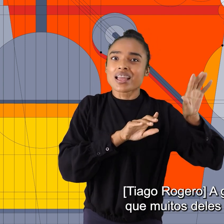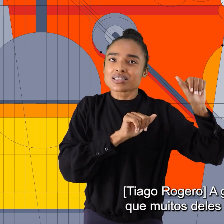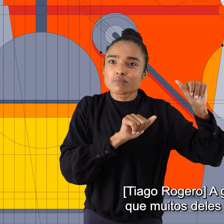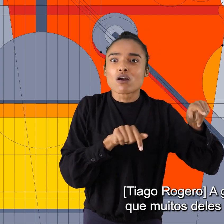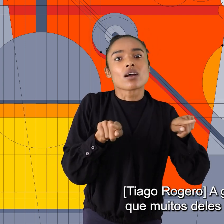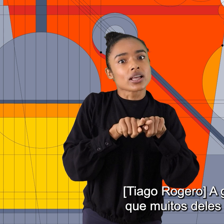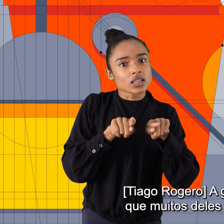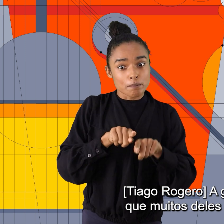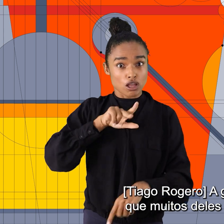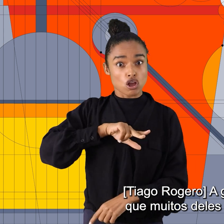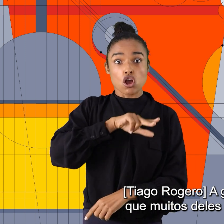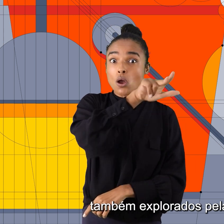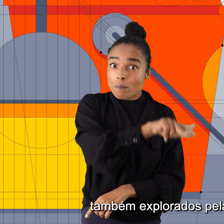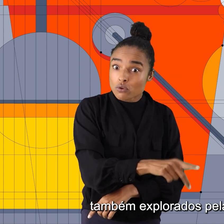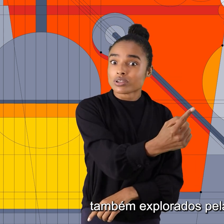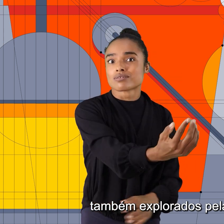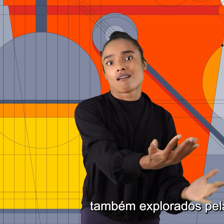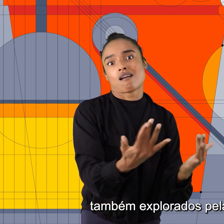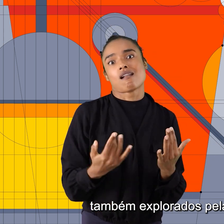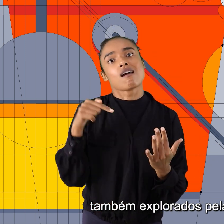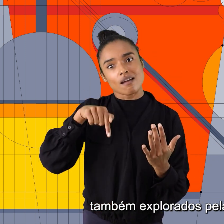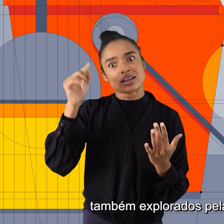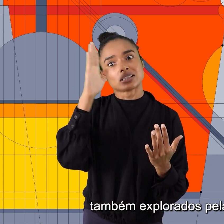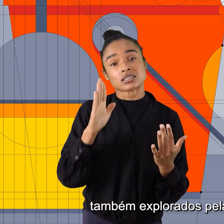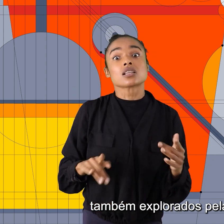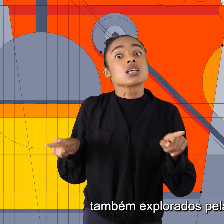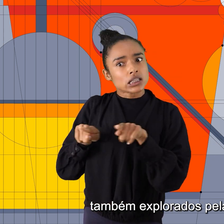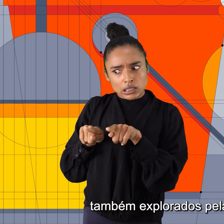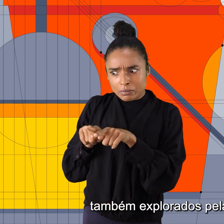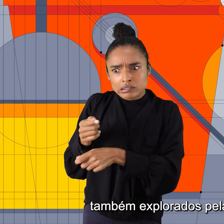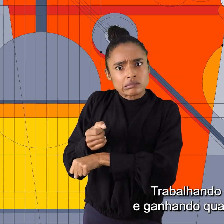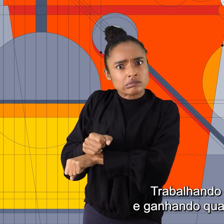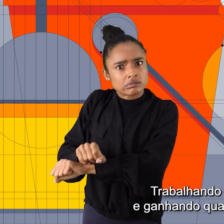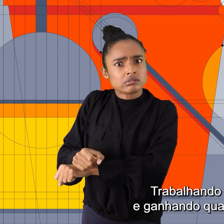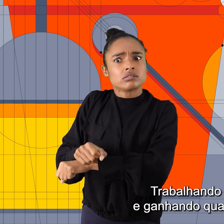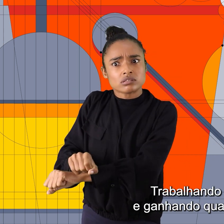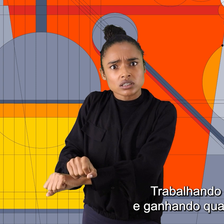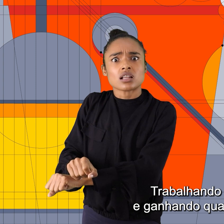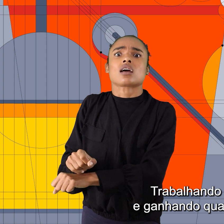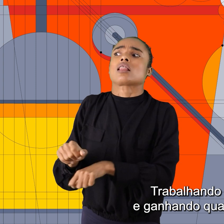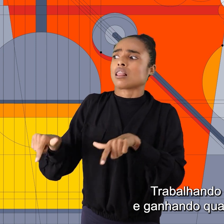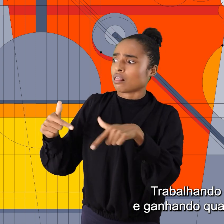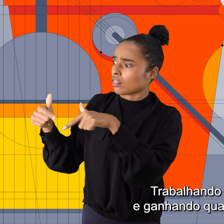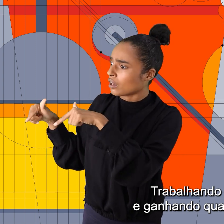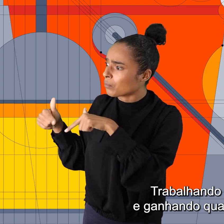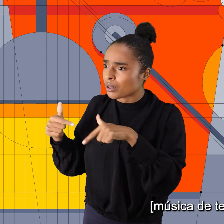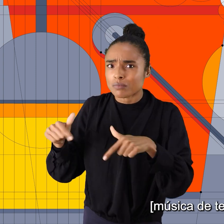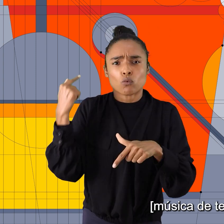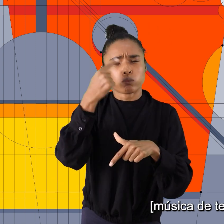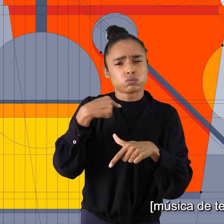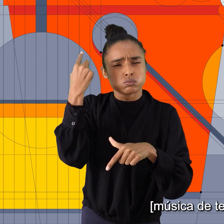A gente sabe que muitos deles acabaram também explorados pela boa gente rica, trabalhando muito e ganhando quase